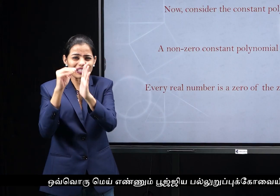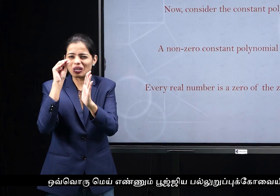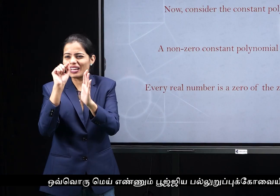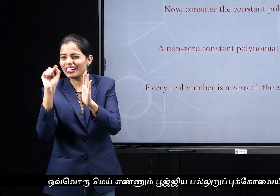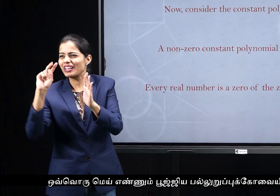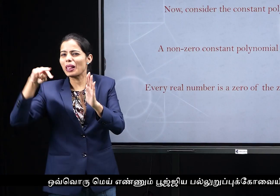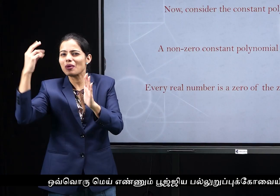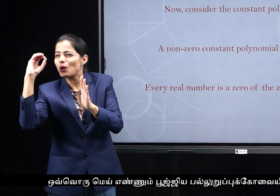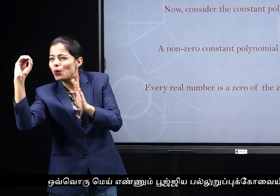பூஜ்ஜியமாகும்.